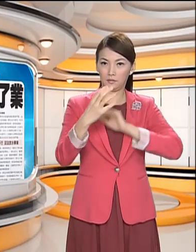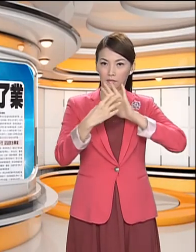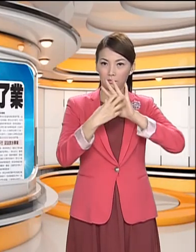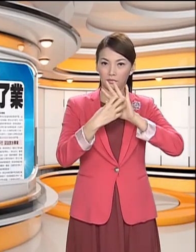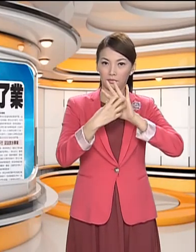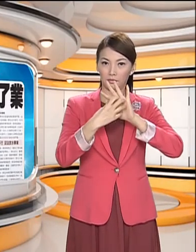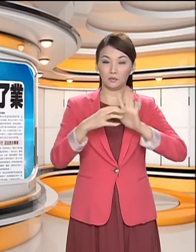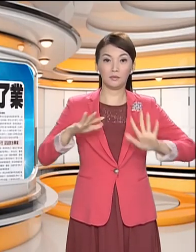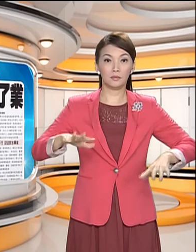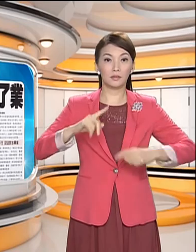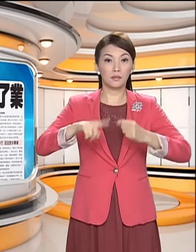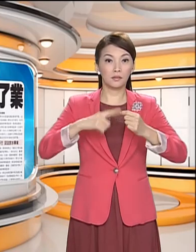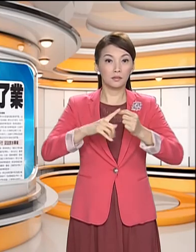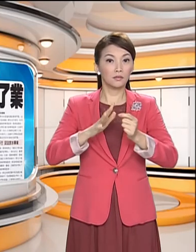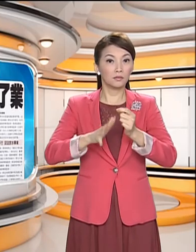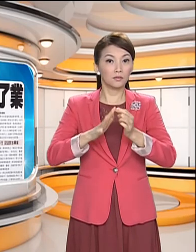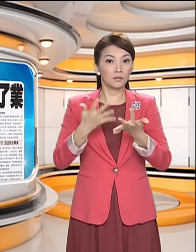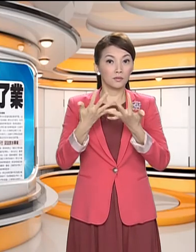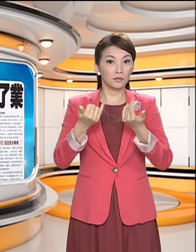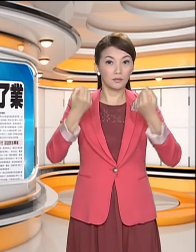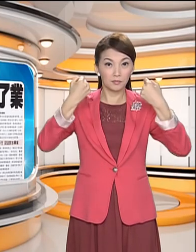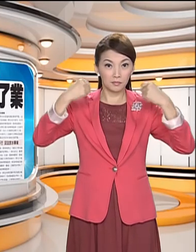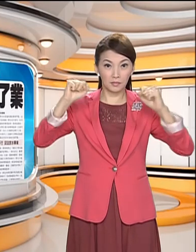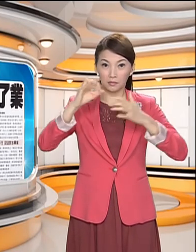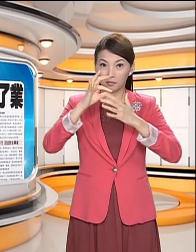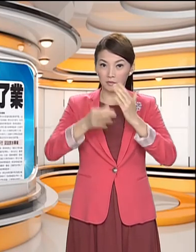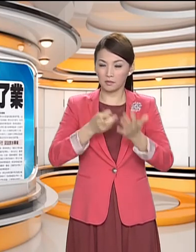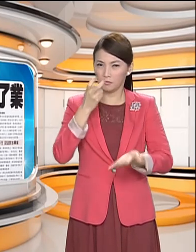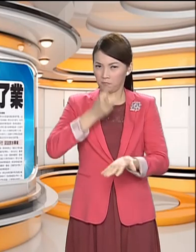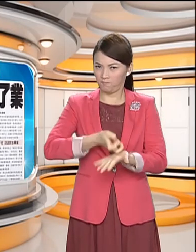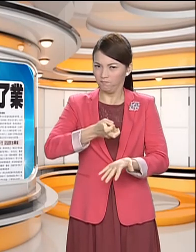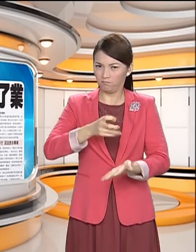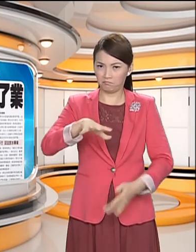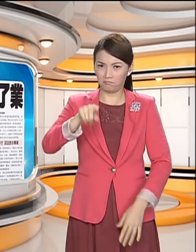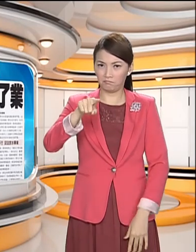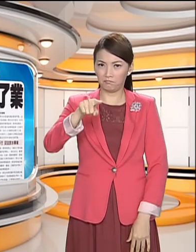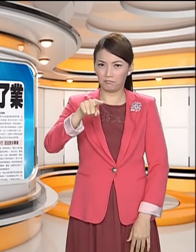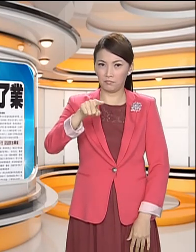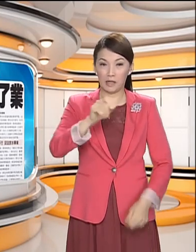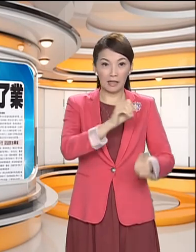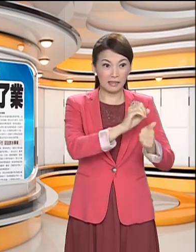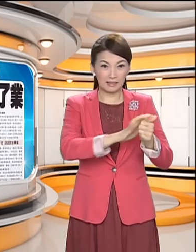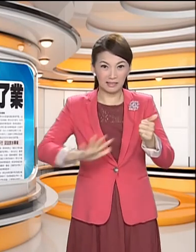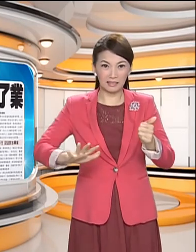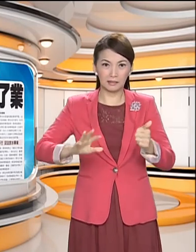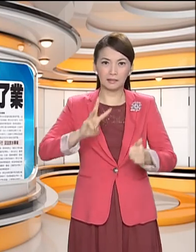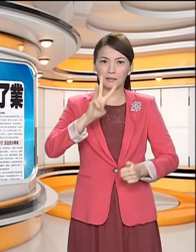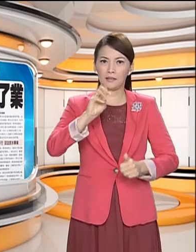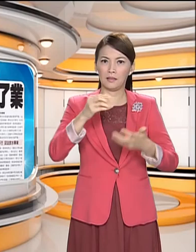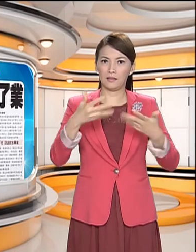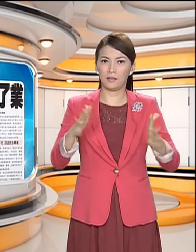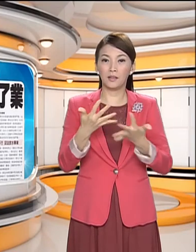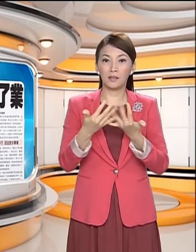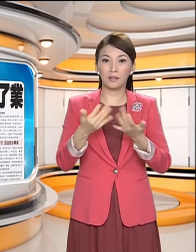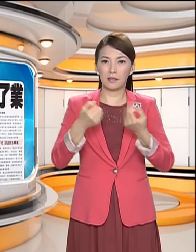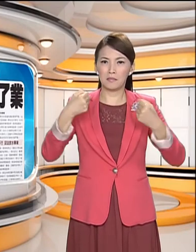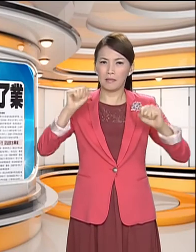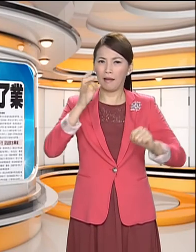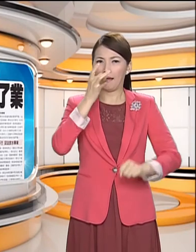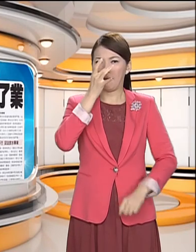道。今年国中毕业生首度试用调高毕业门槛，结果有3万多个学生